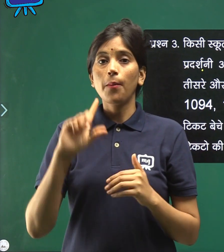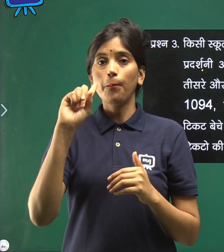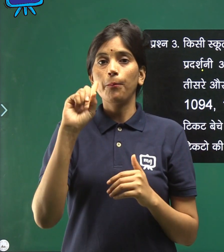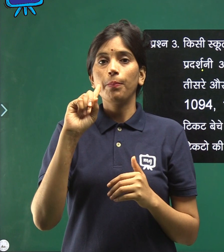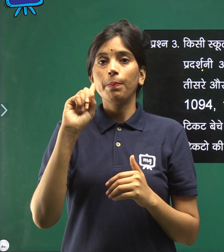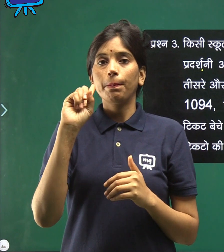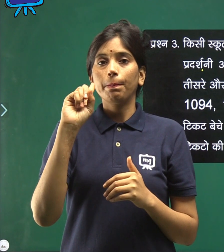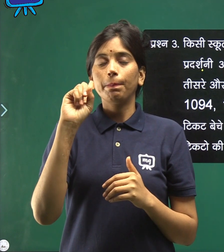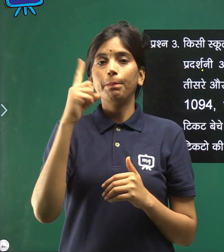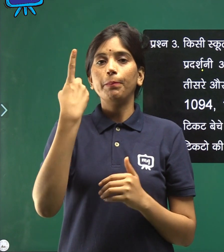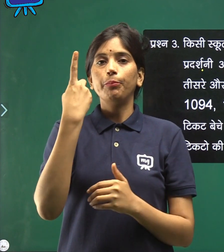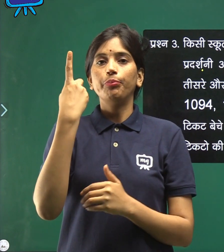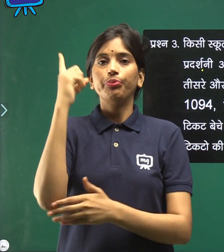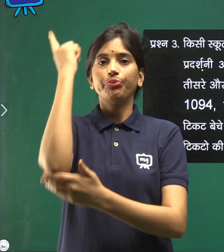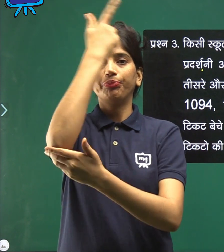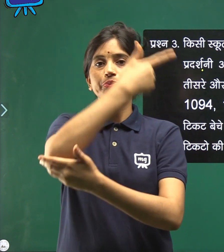पहले,